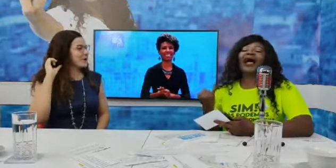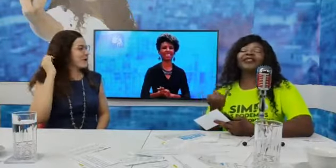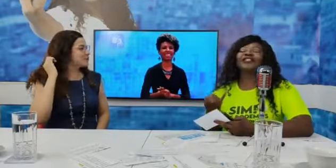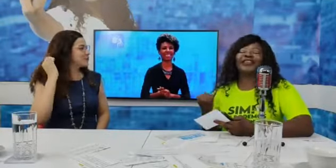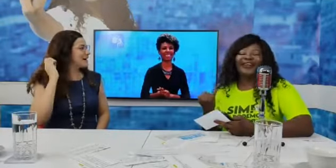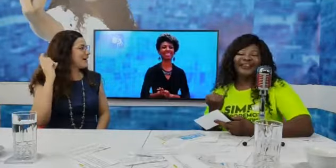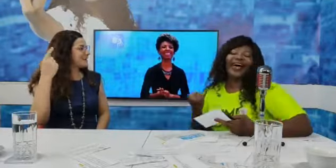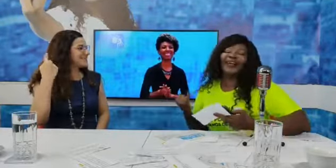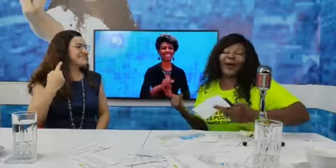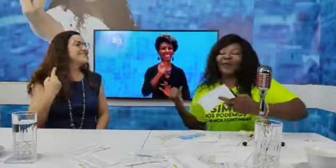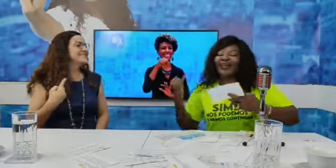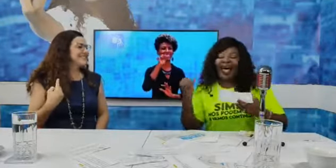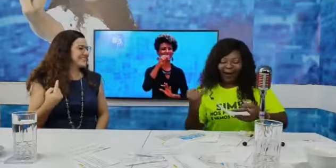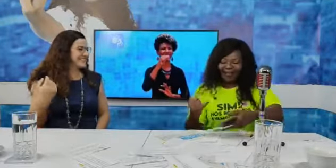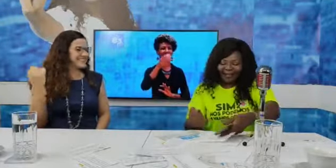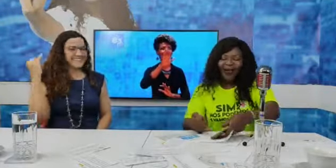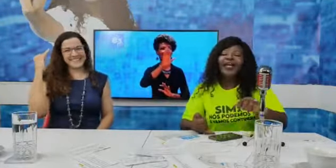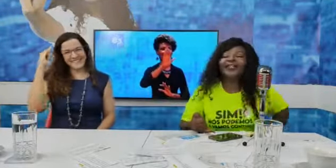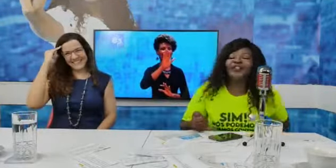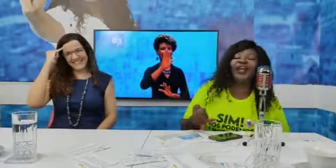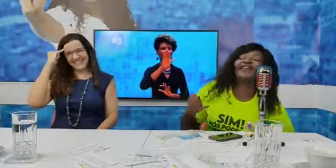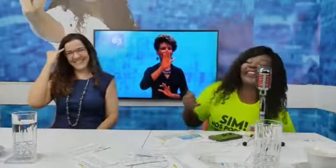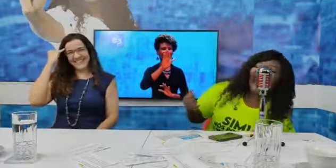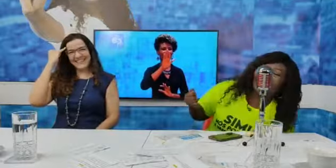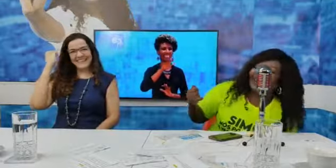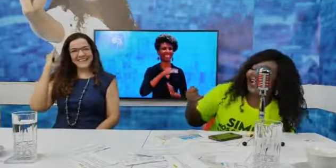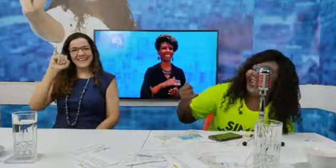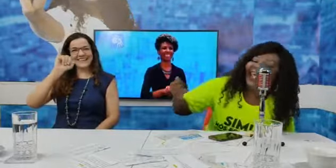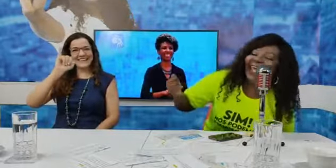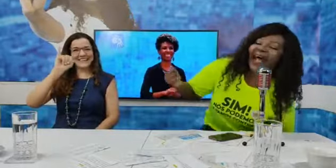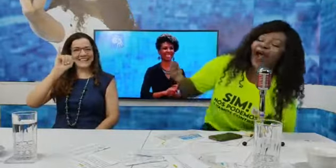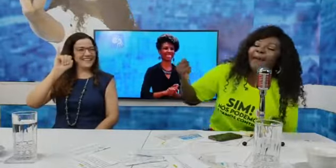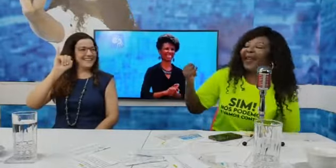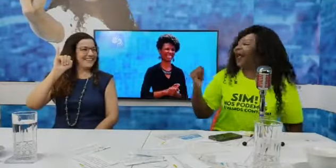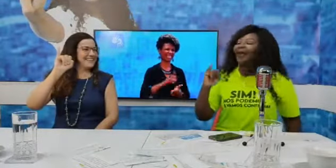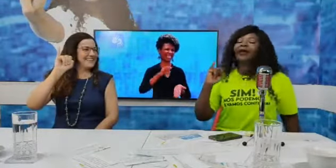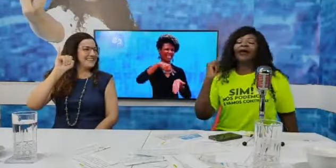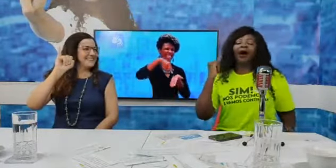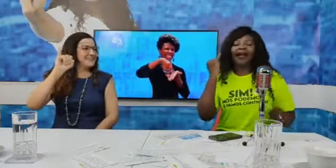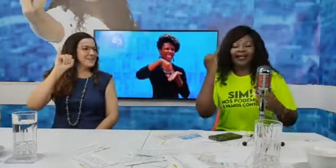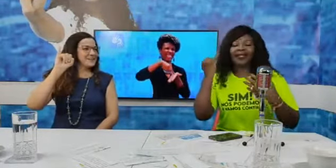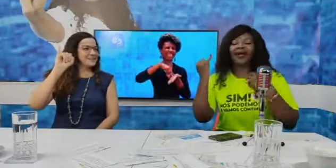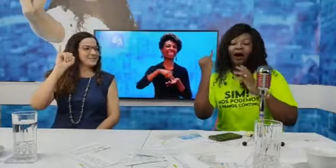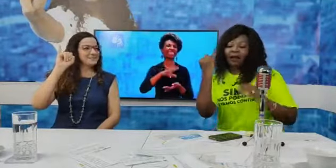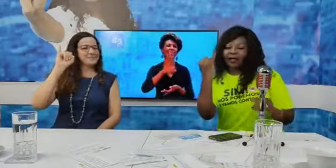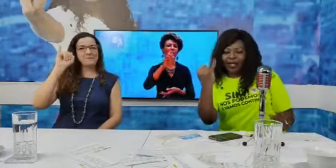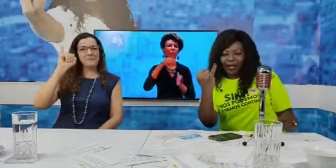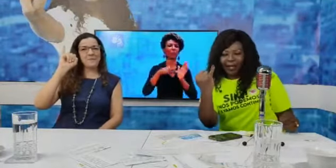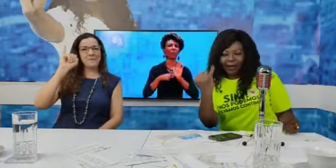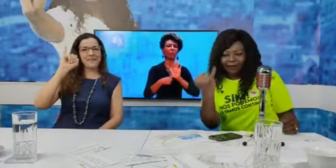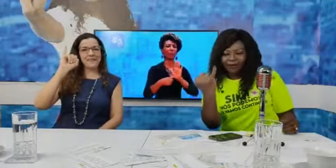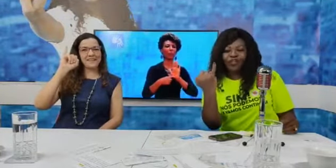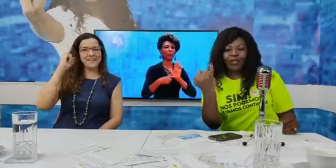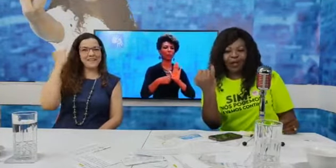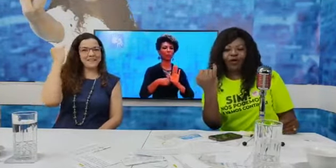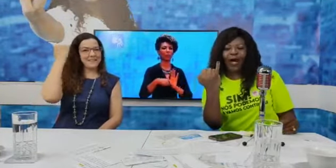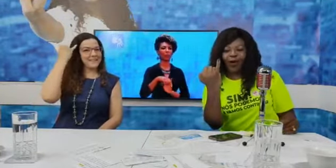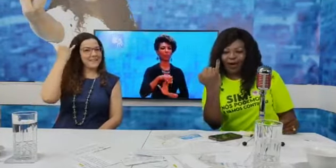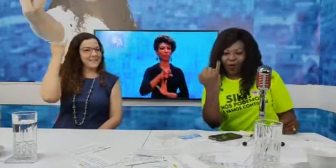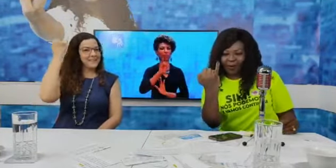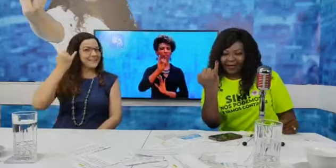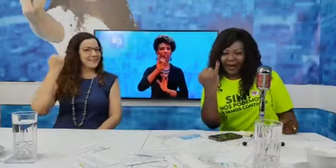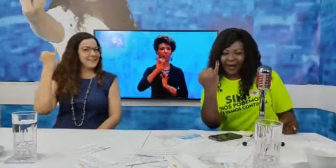os cachinhos. Aí eu tô poderosa. Não, deixa eu levantar aqui essa cadeira. Pera aí. Olha aqui, ó. I de